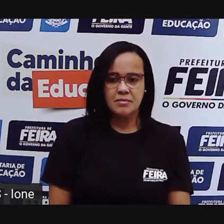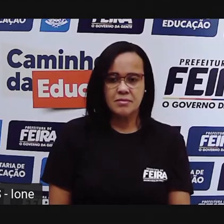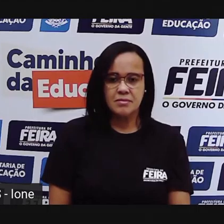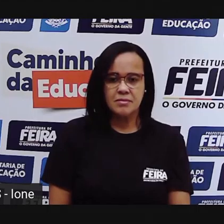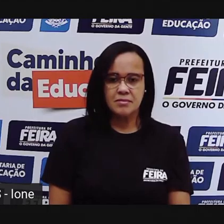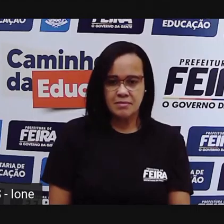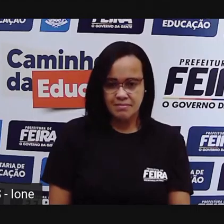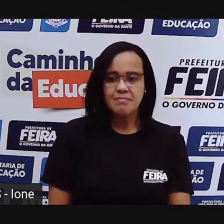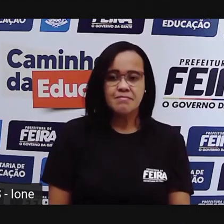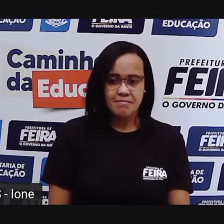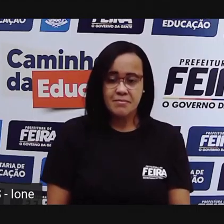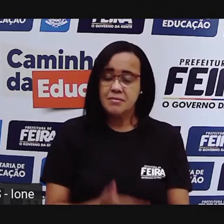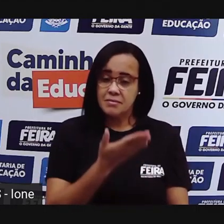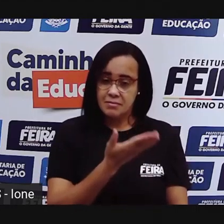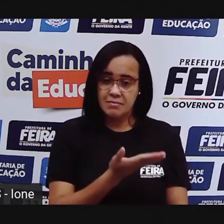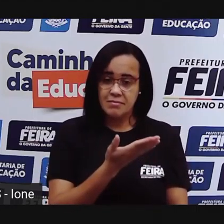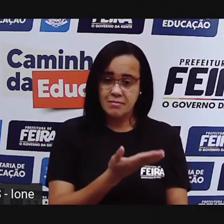Estão vendo?